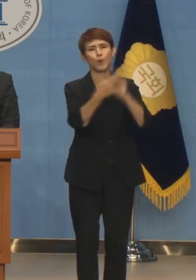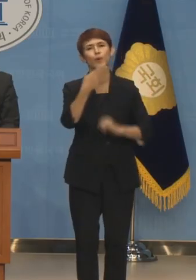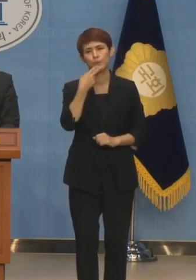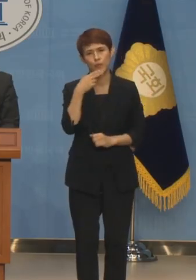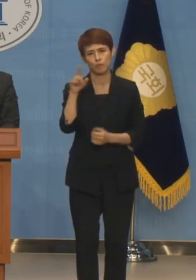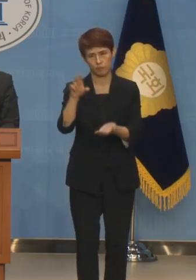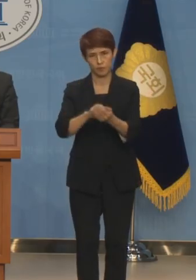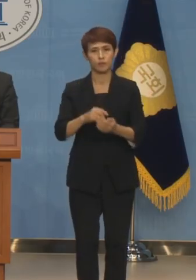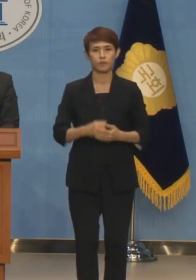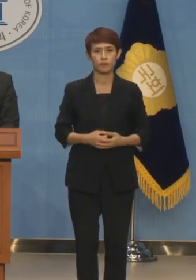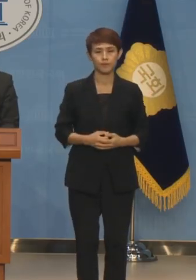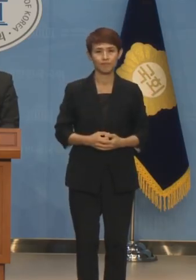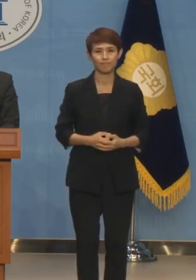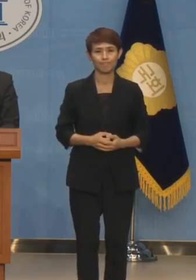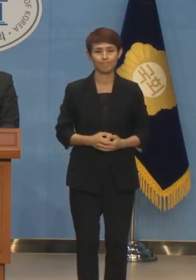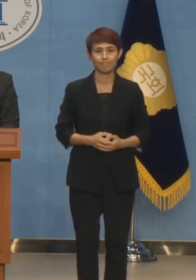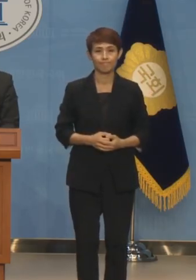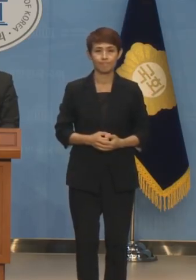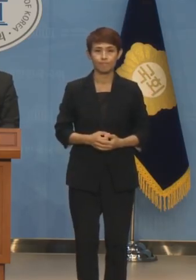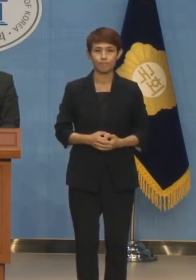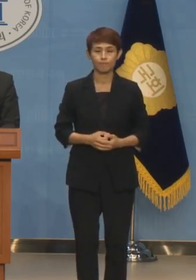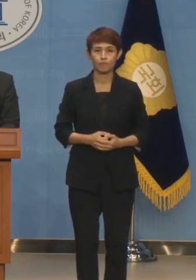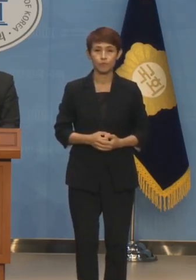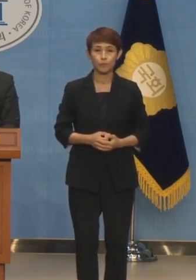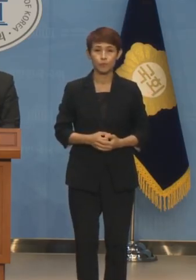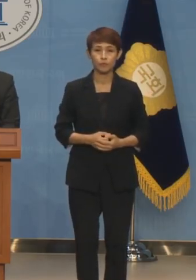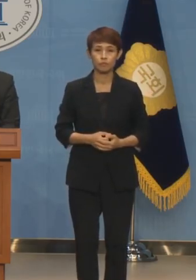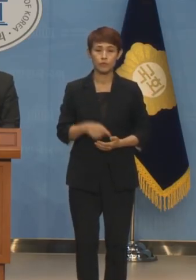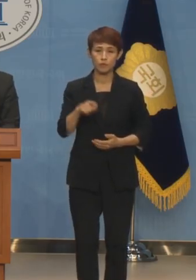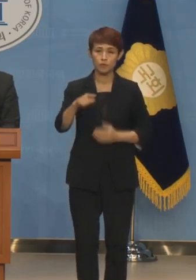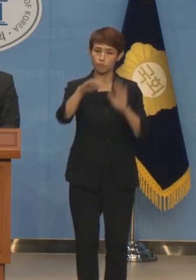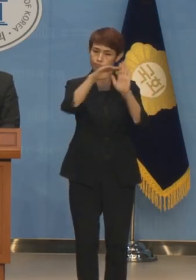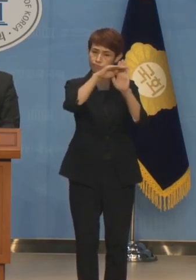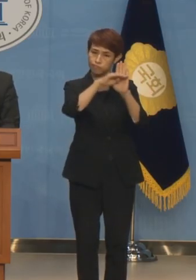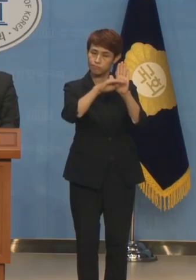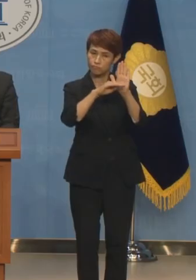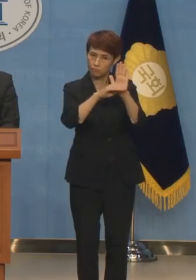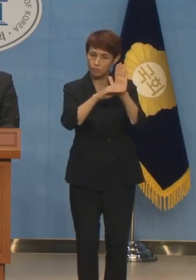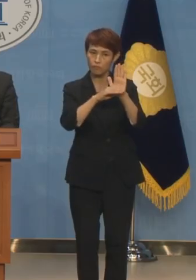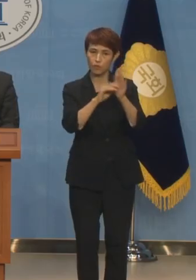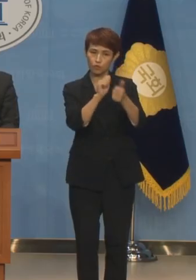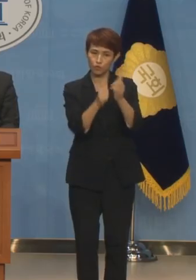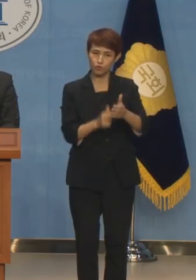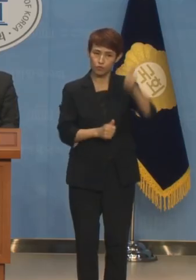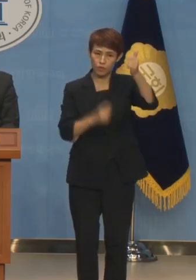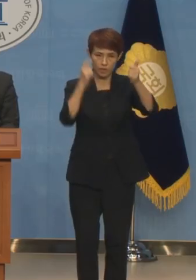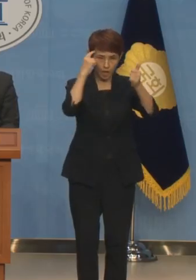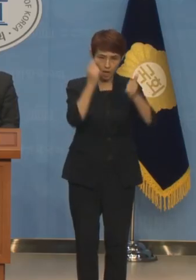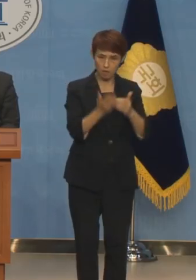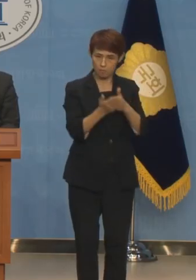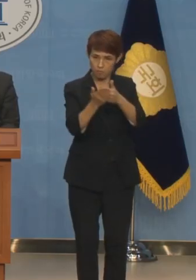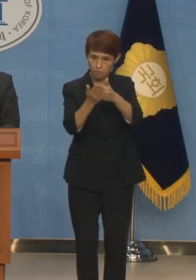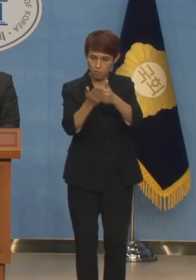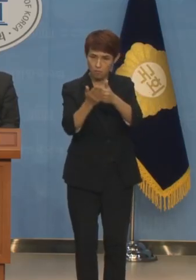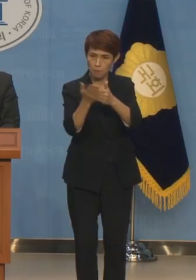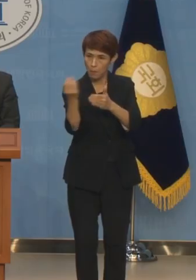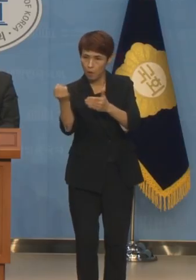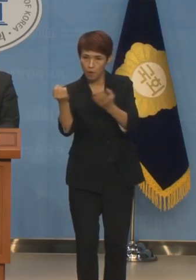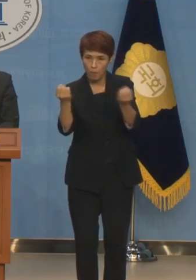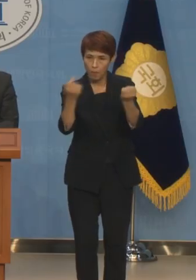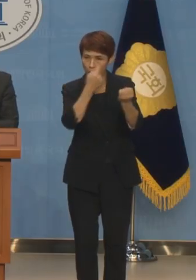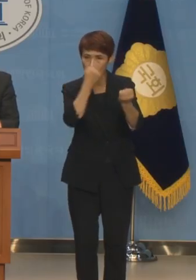않습니다. 이렇게 되면 해당 안건에 대한 주주의 의견을 확인할 수 없는